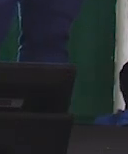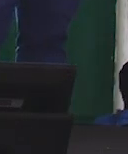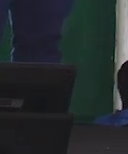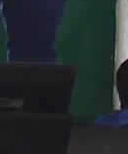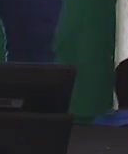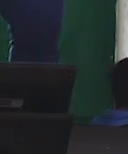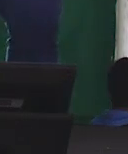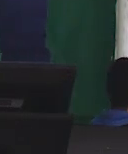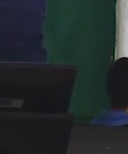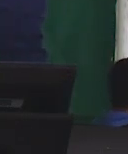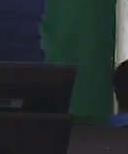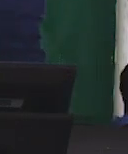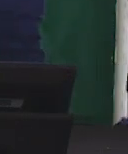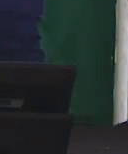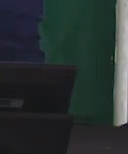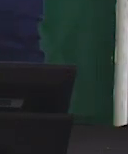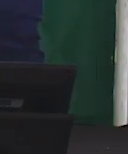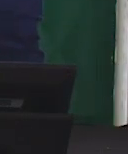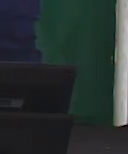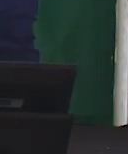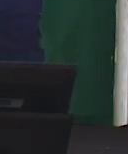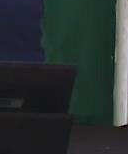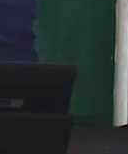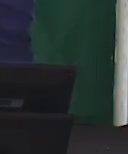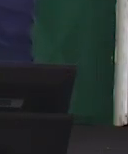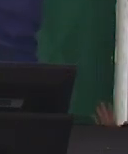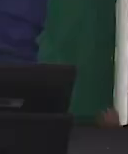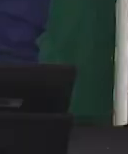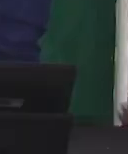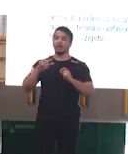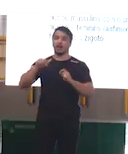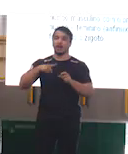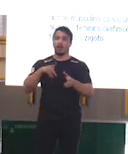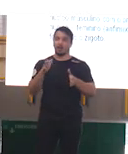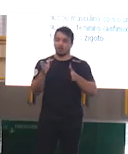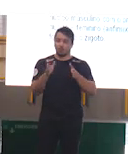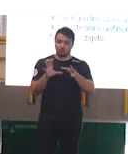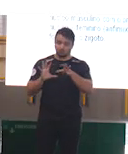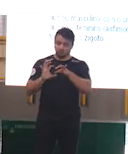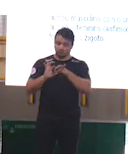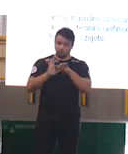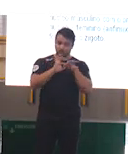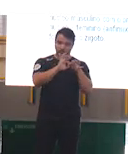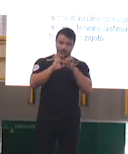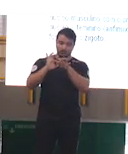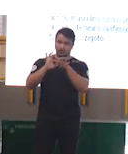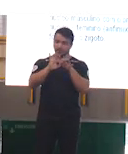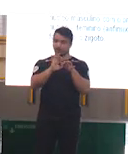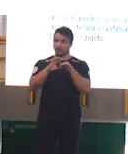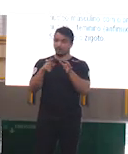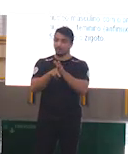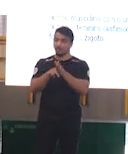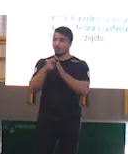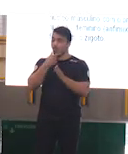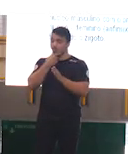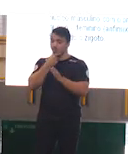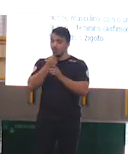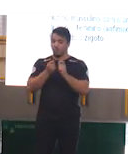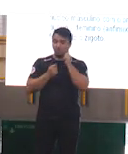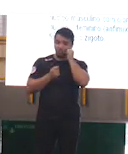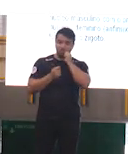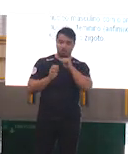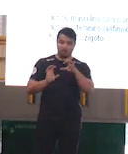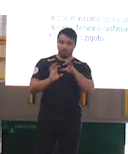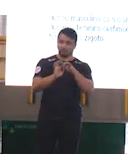Bom, esse momento aí, o que é que você vai ter? A união da membrana do espermatozoide com a membrana plasmática, que eu